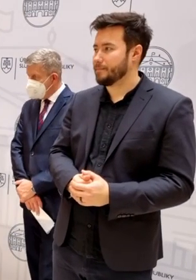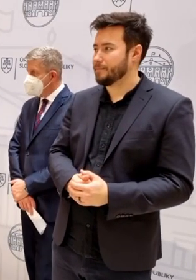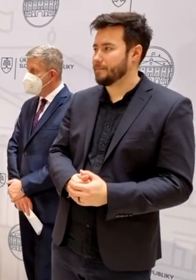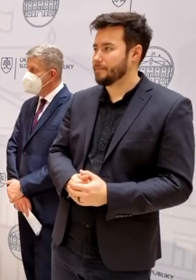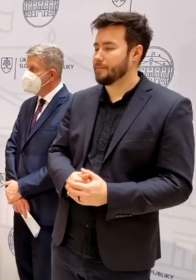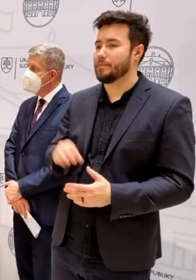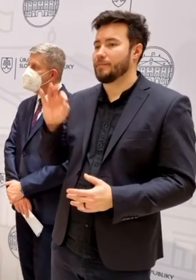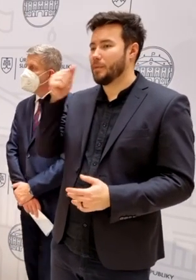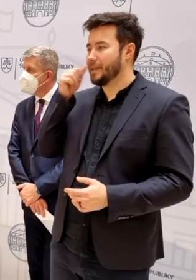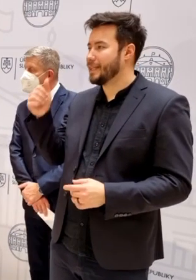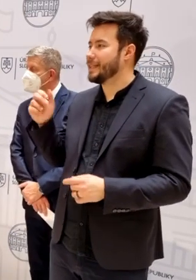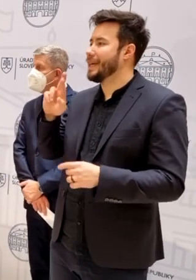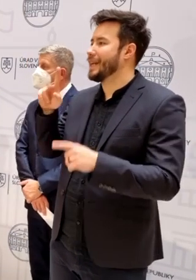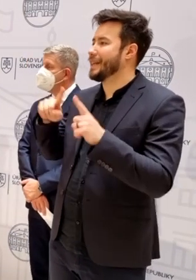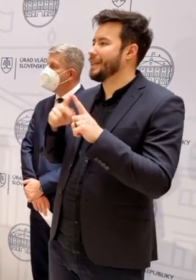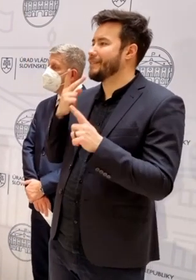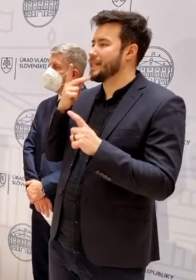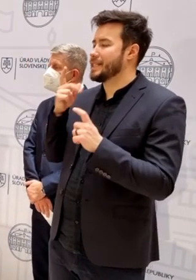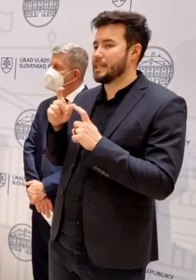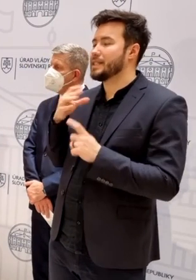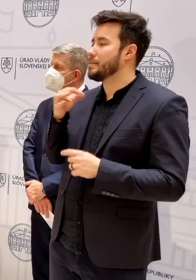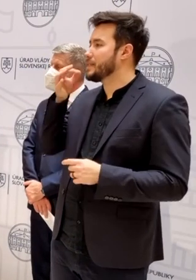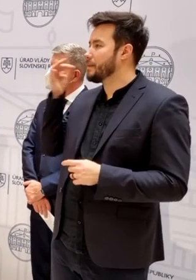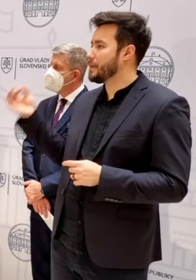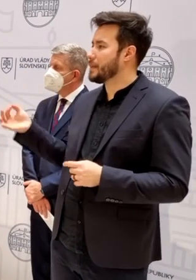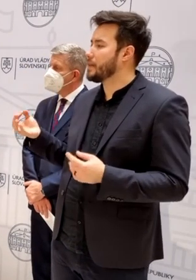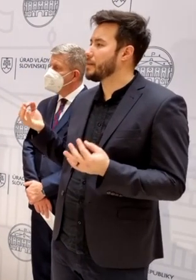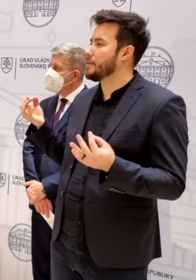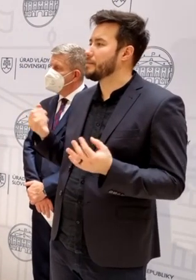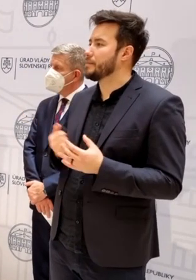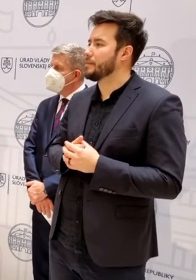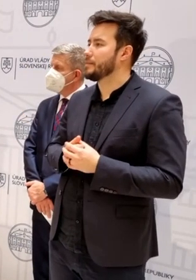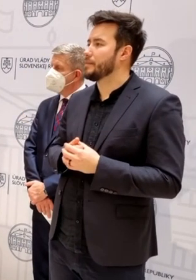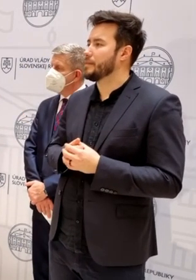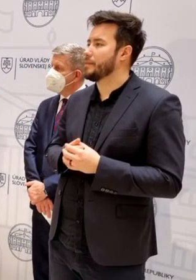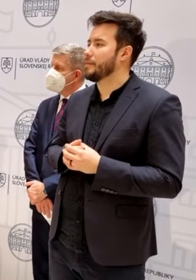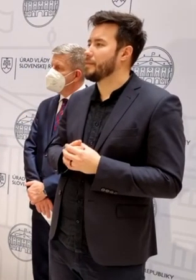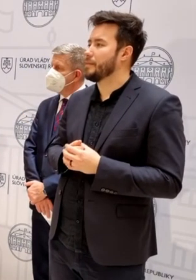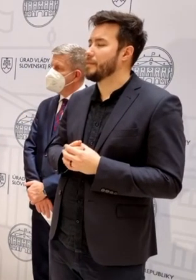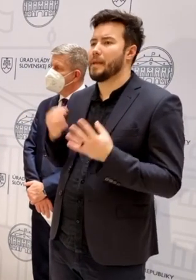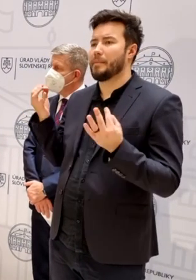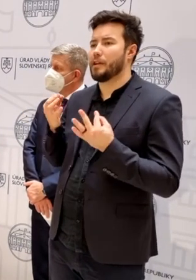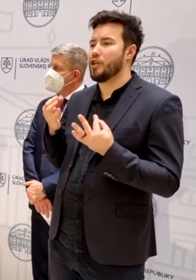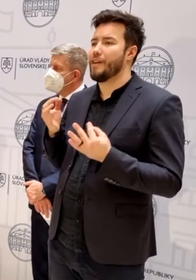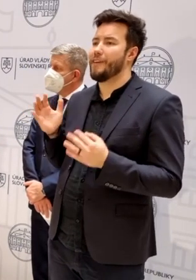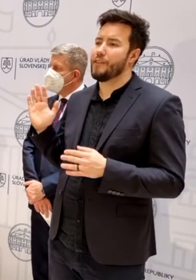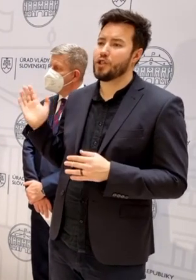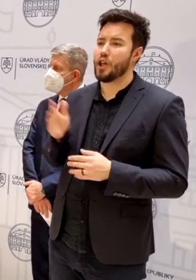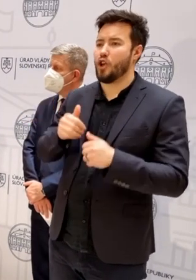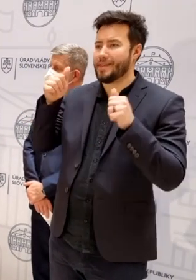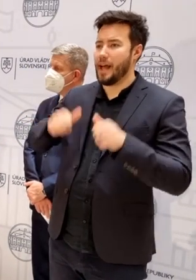Gombošová, RTVS, ja by som sa chcela spýtať, že prečo možno neotvoríme úplne všetko naraz? Čo by hrozilo v takomto